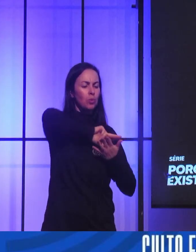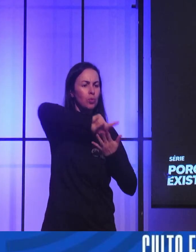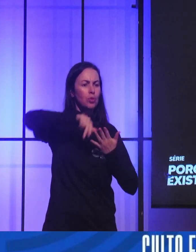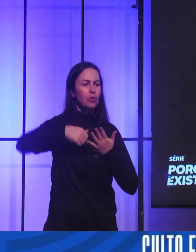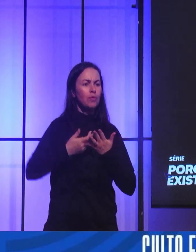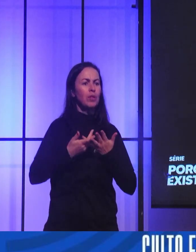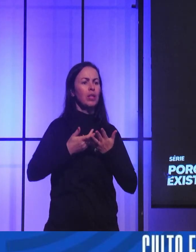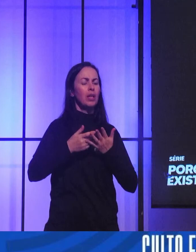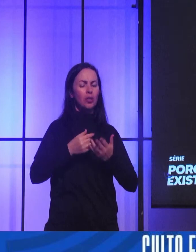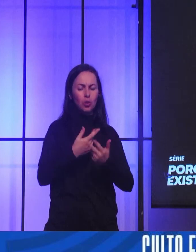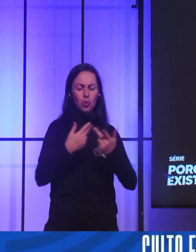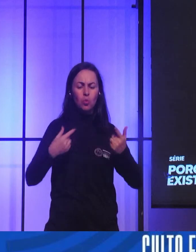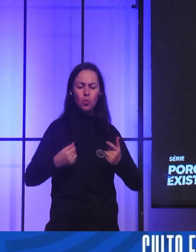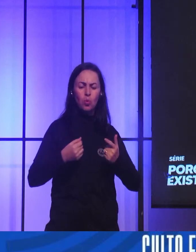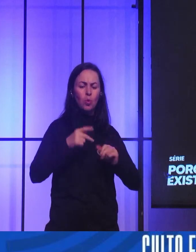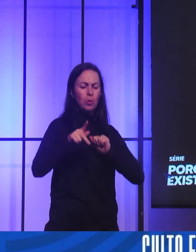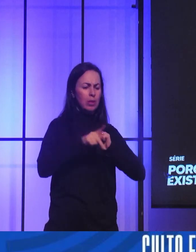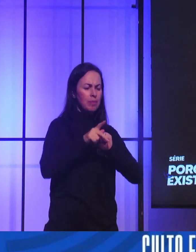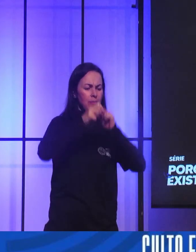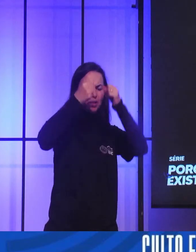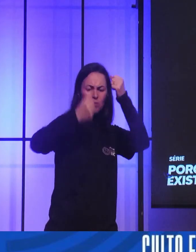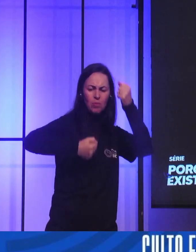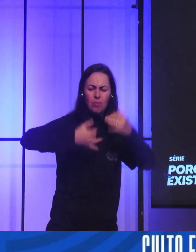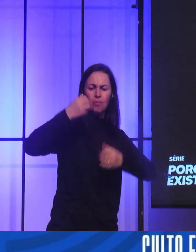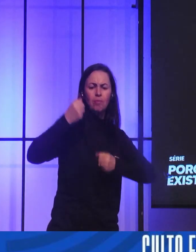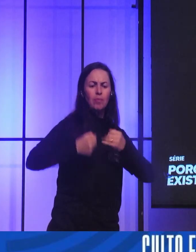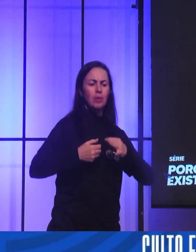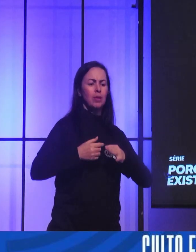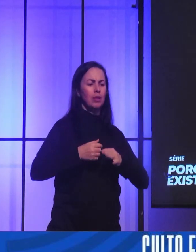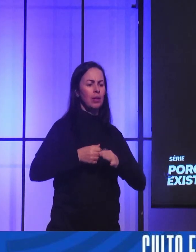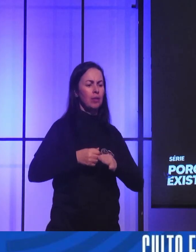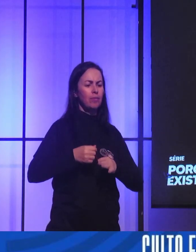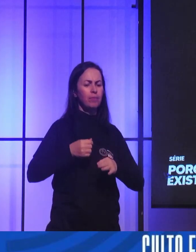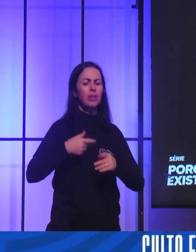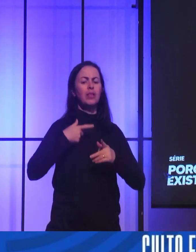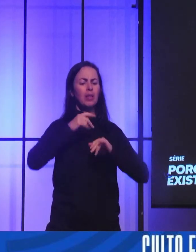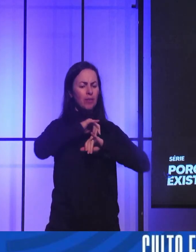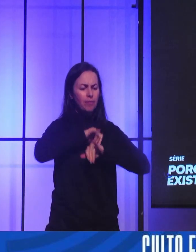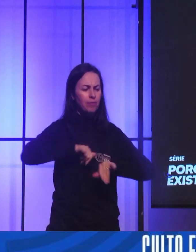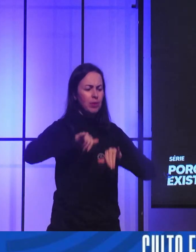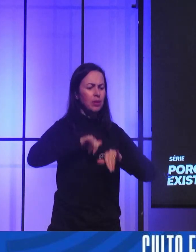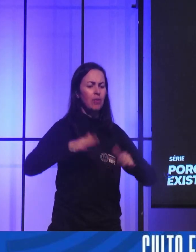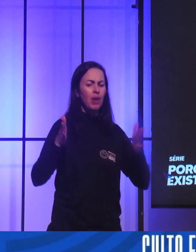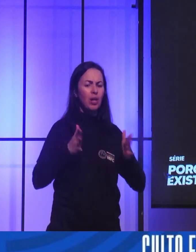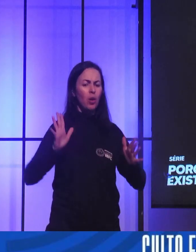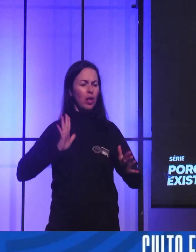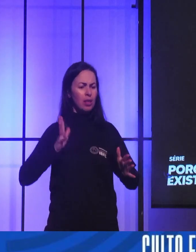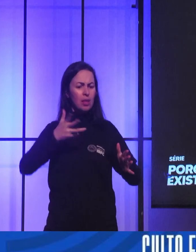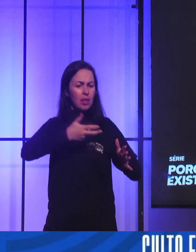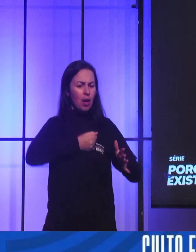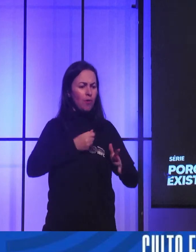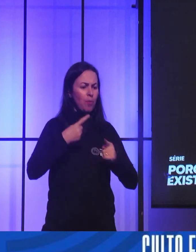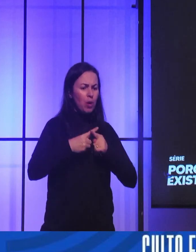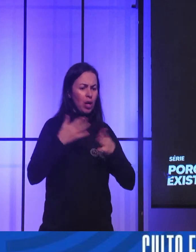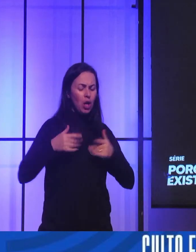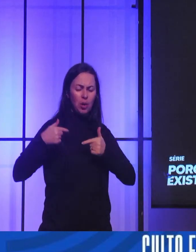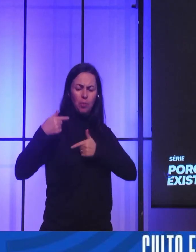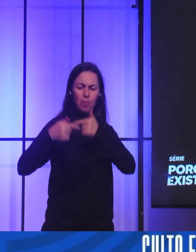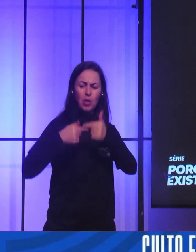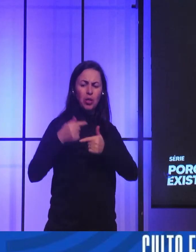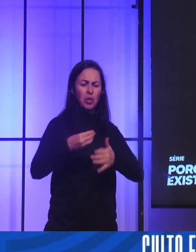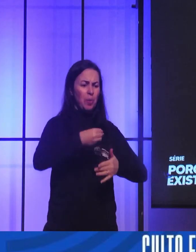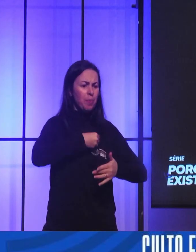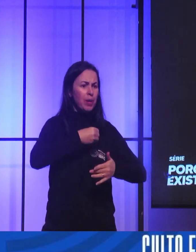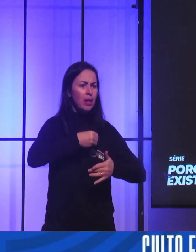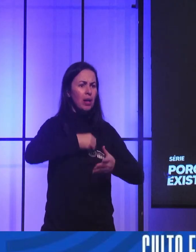os advertia e insistia com eles: salvem-se dessa geração corrompida. Se você ler alguns